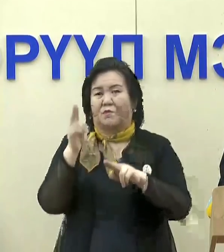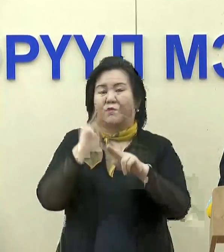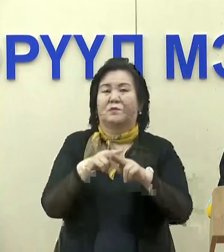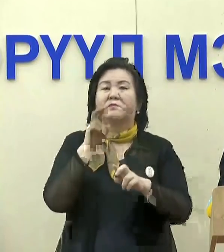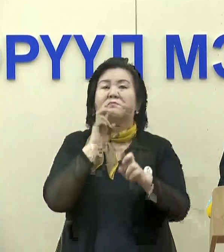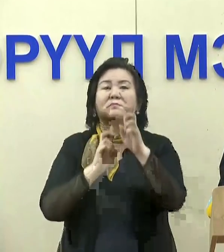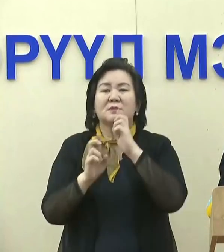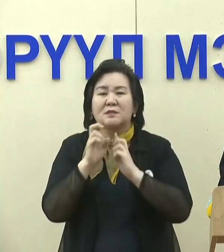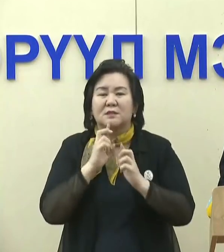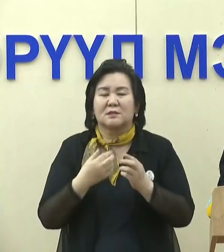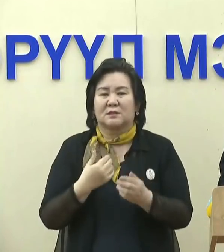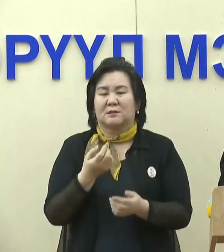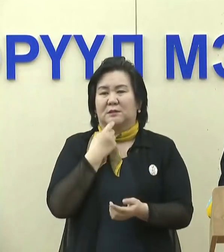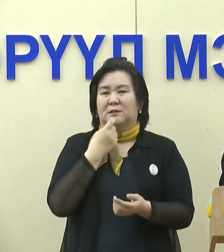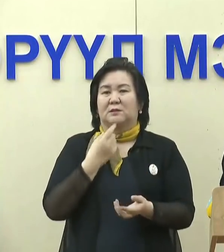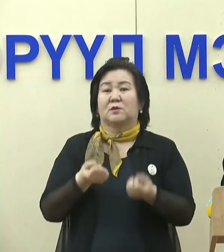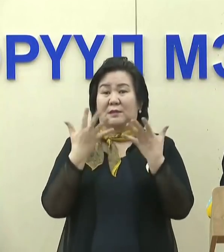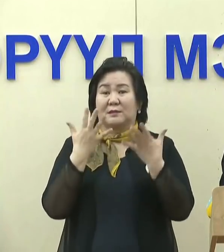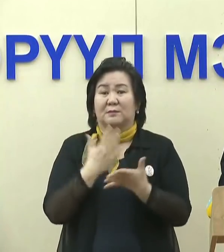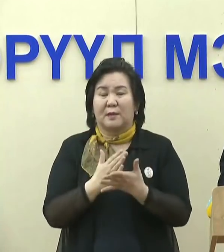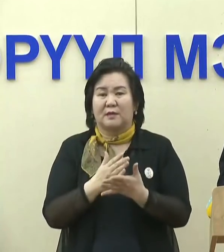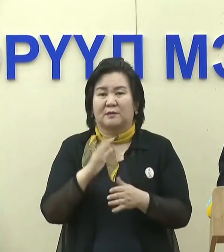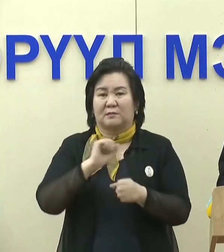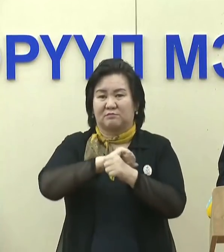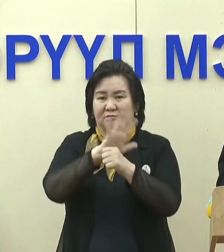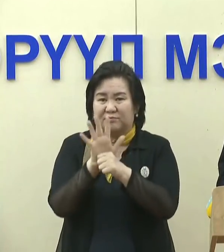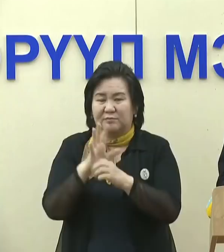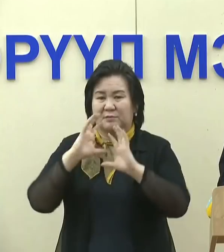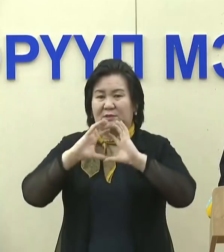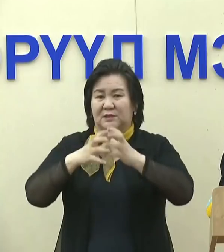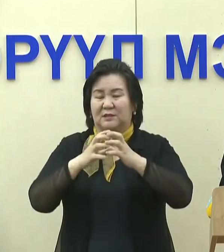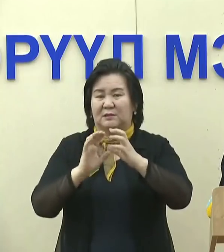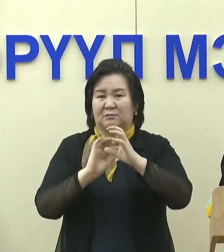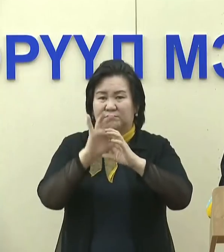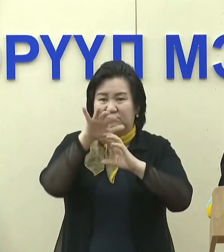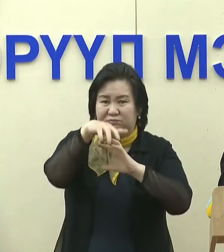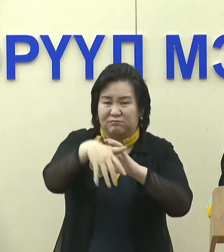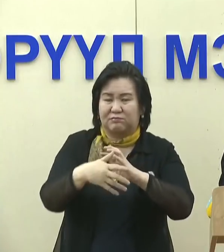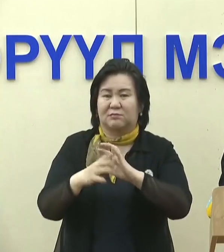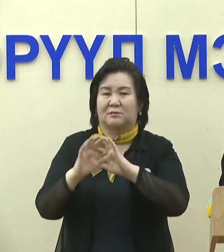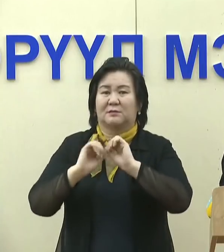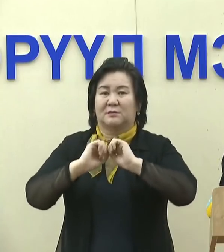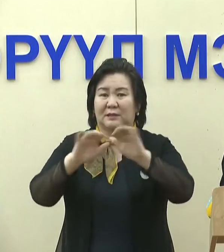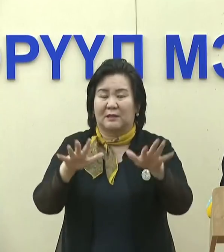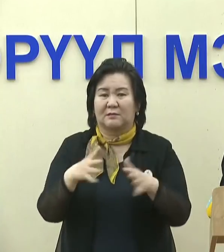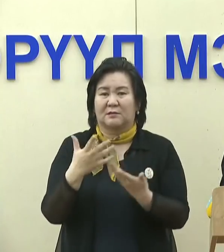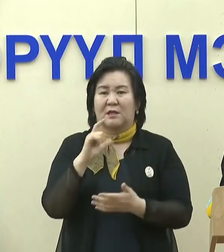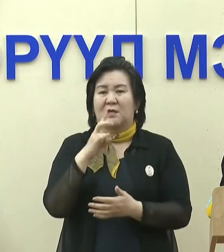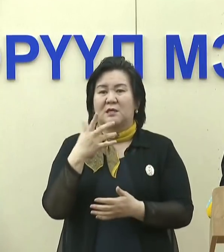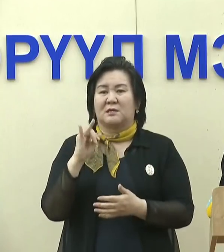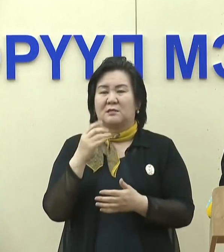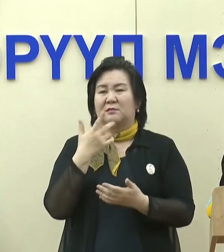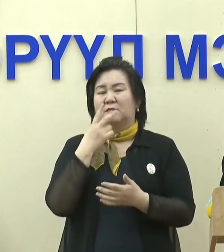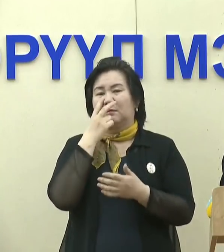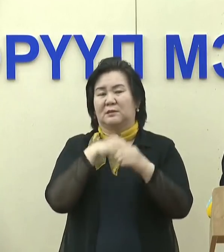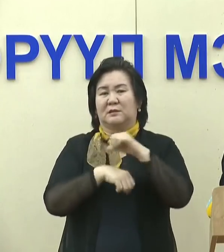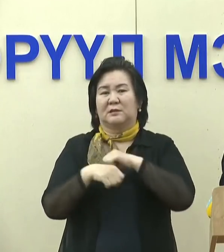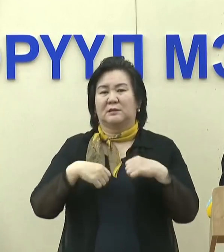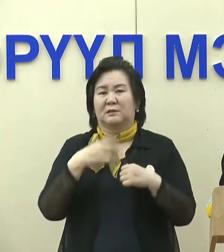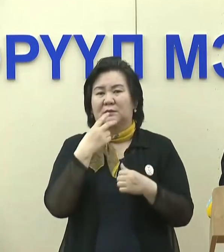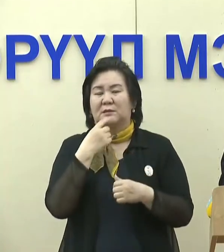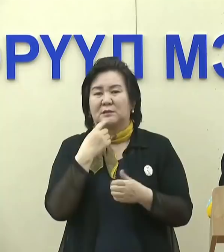хүнд бэрхшээл сорилт бидэнд тулгарч байна. Вирус дэлхий даяар тархаж энхийн цагт улс орнууд хилээ хаахад хүрч байна. За